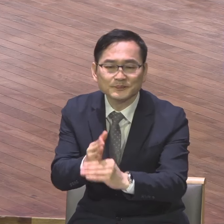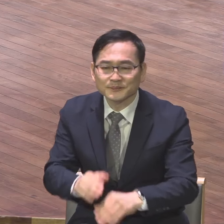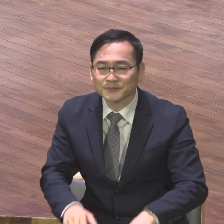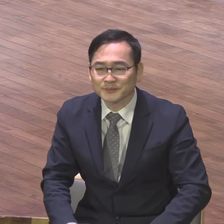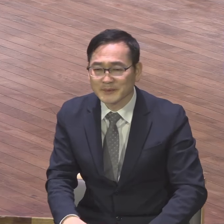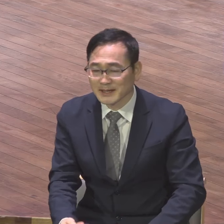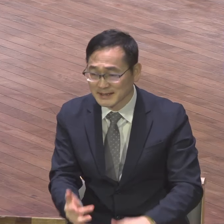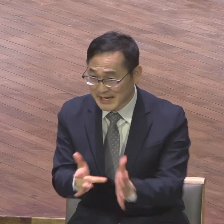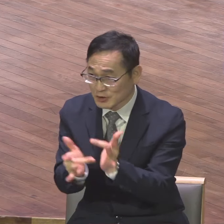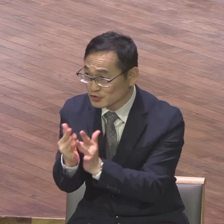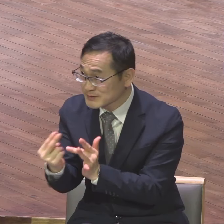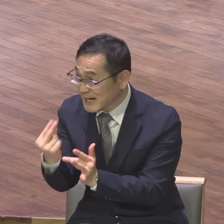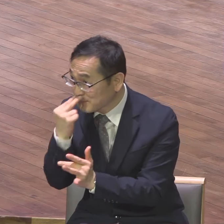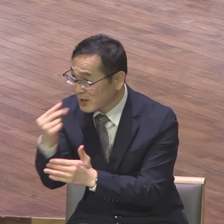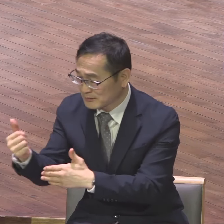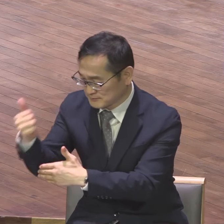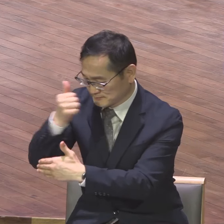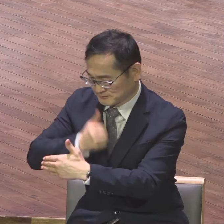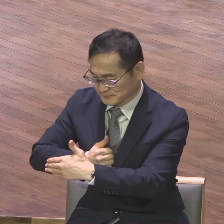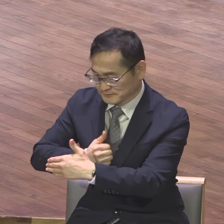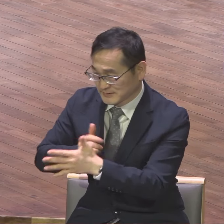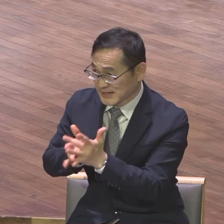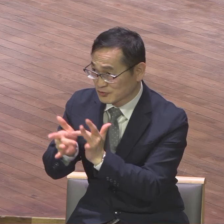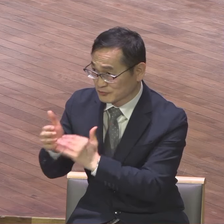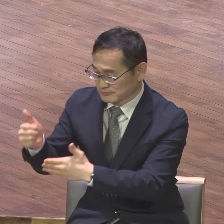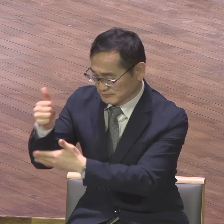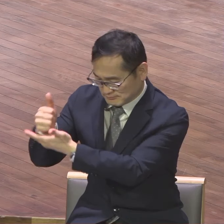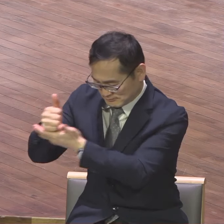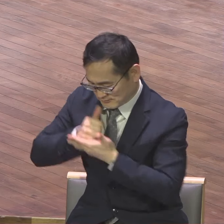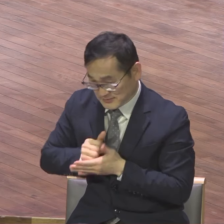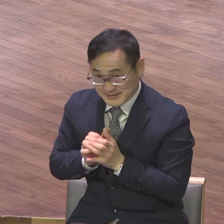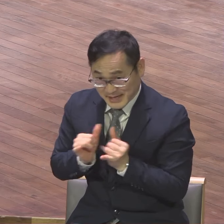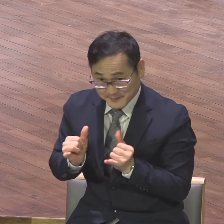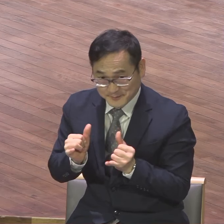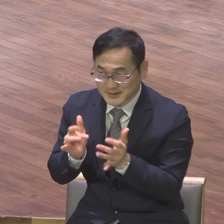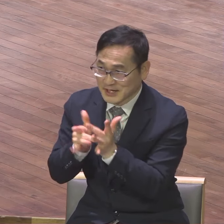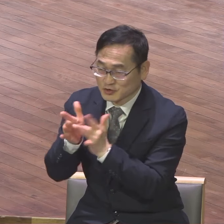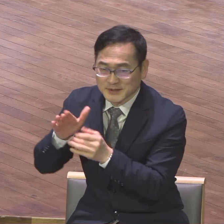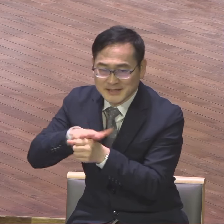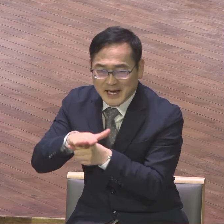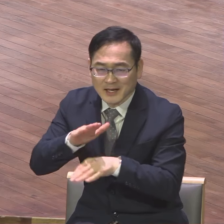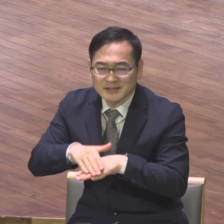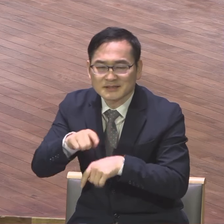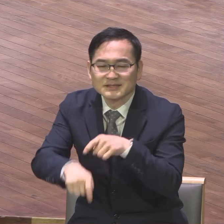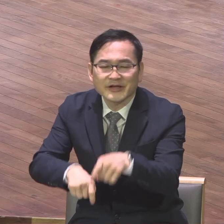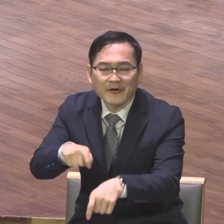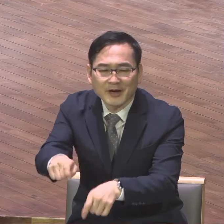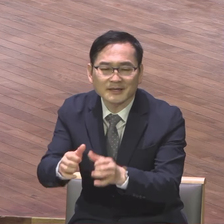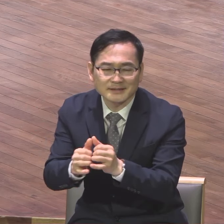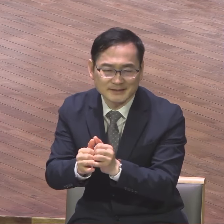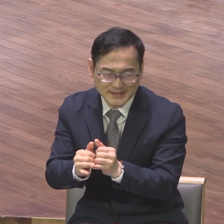생명이 있는 자는 예수의 사랑을 실제로 실천한다.